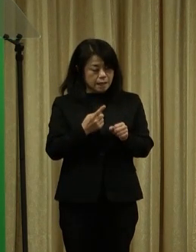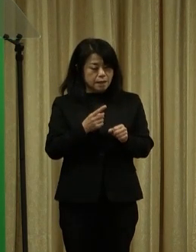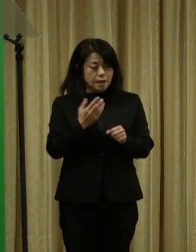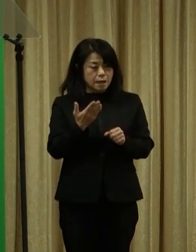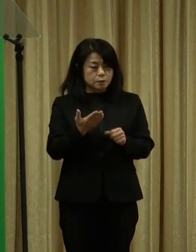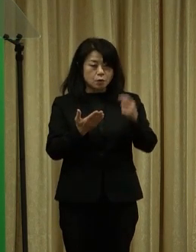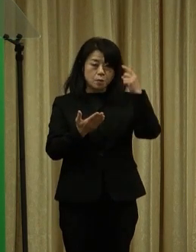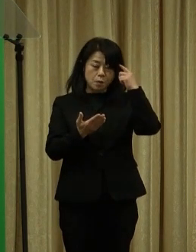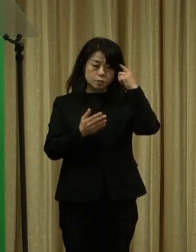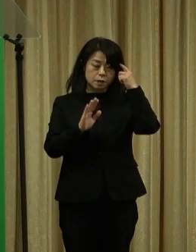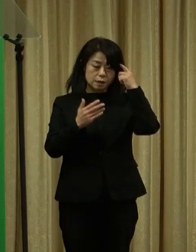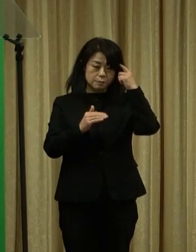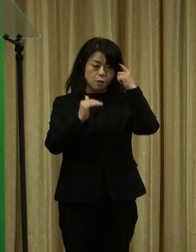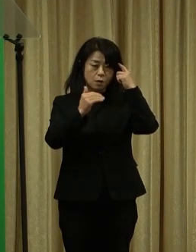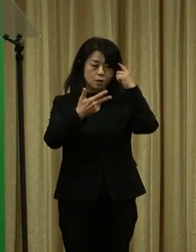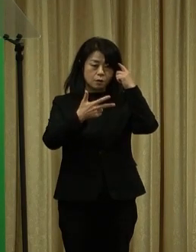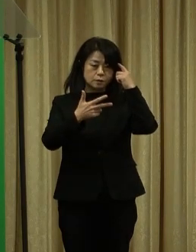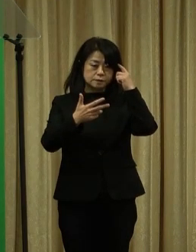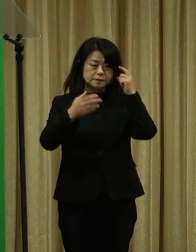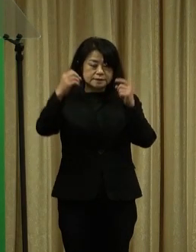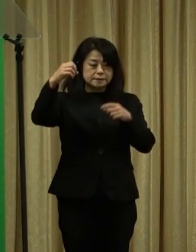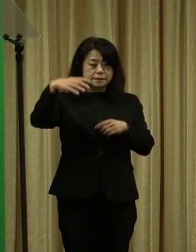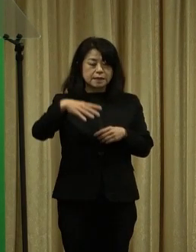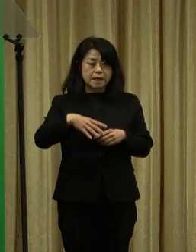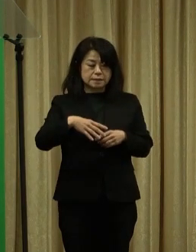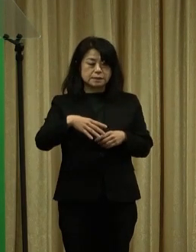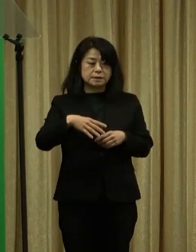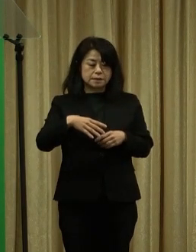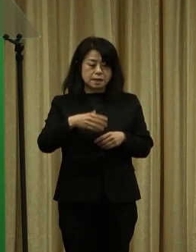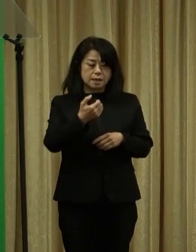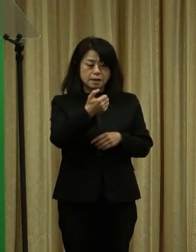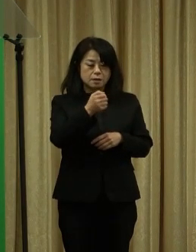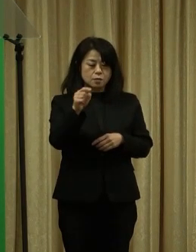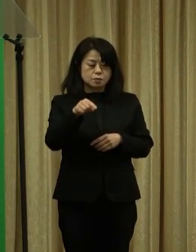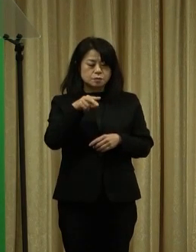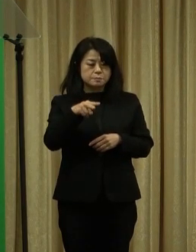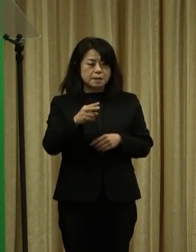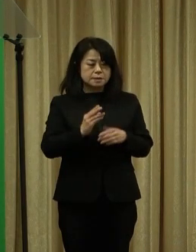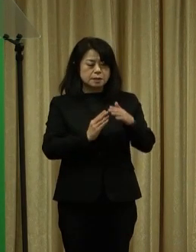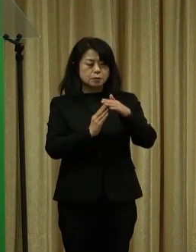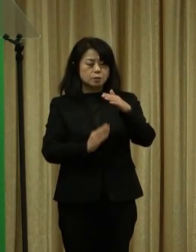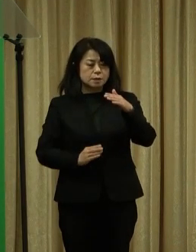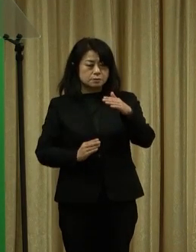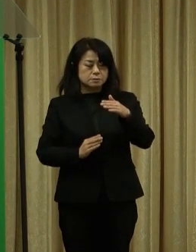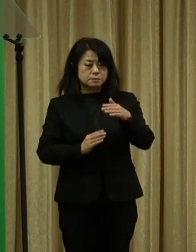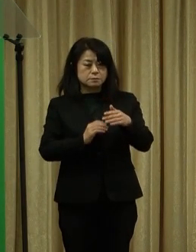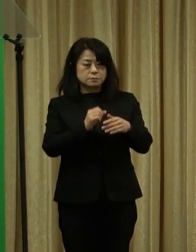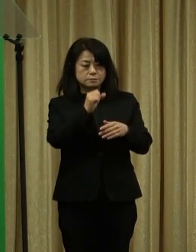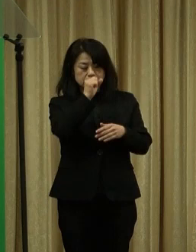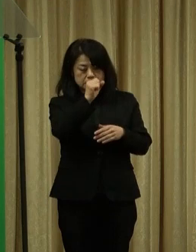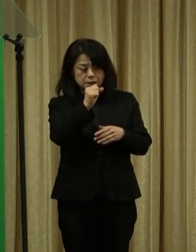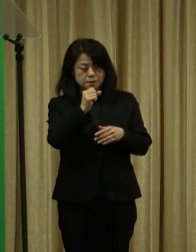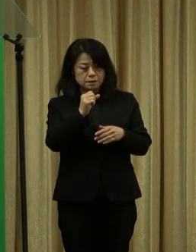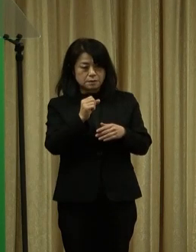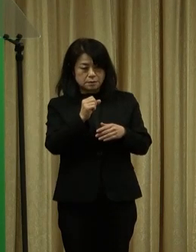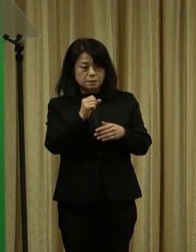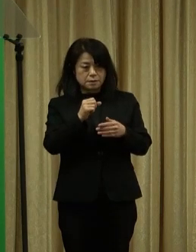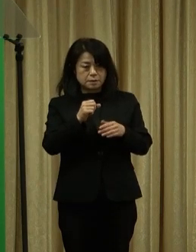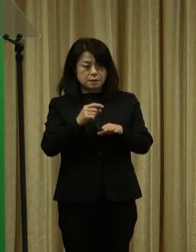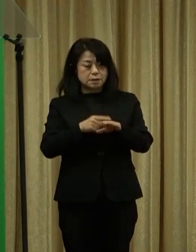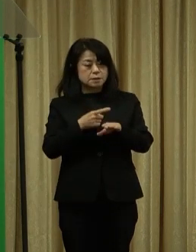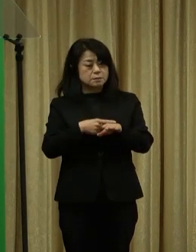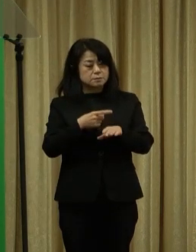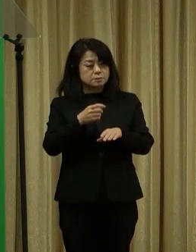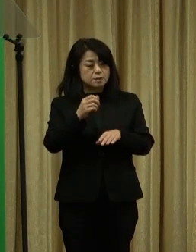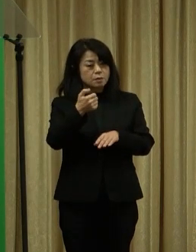シヒカリの一等米比率がとても 50% を切るというところまでいってしまったのに対し、夫婦は、ま